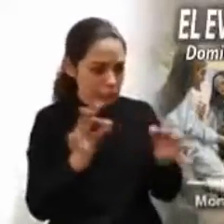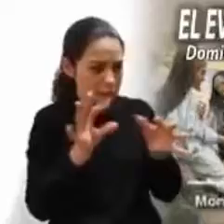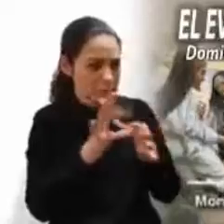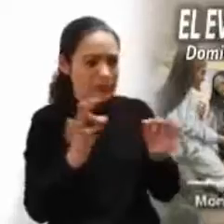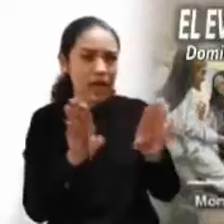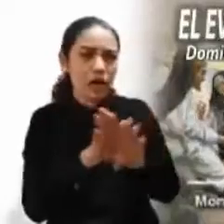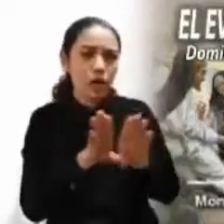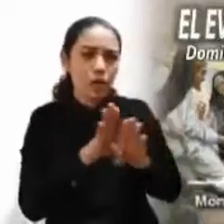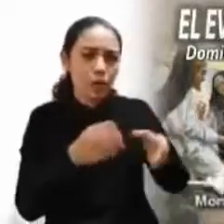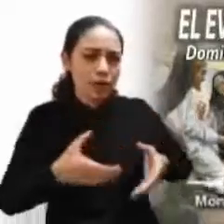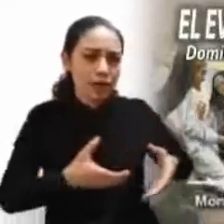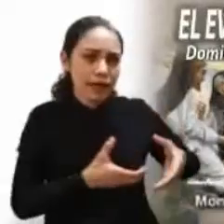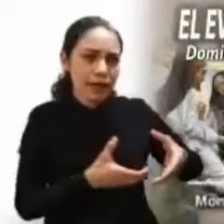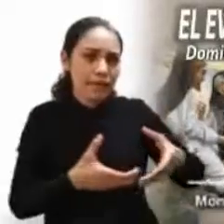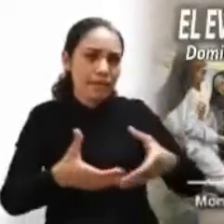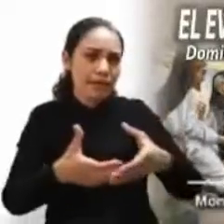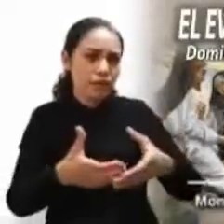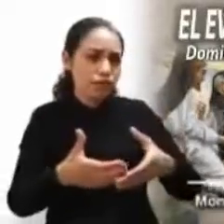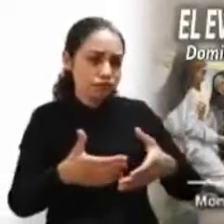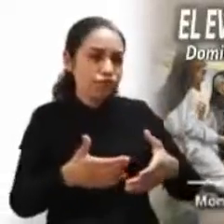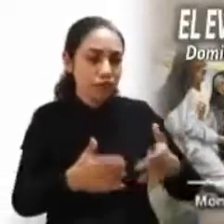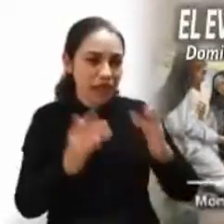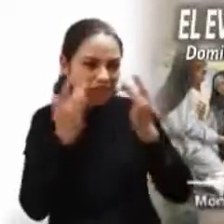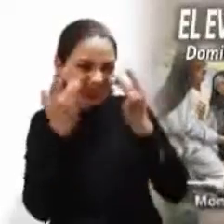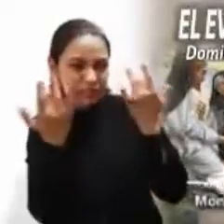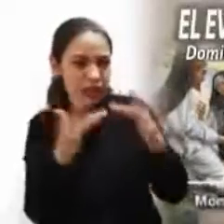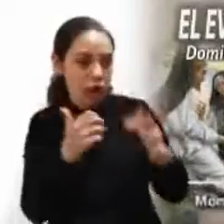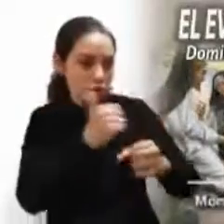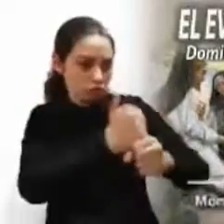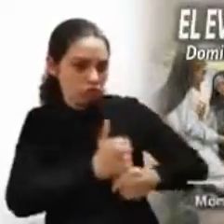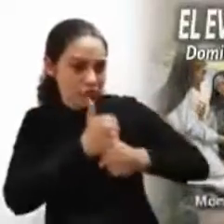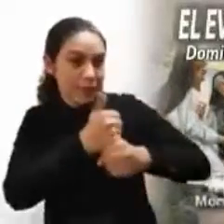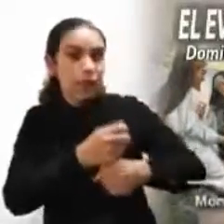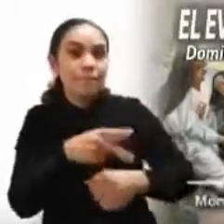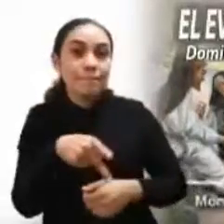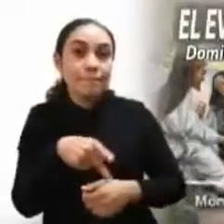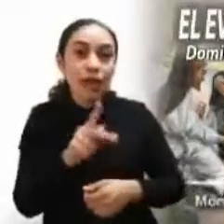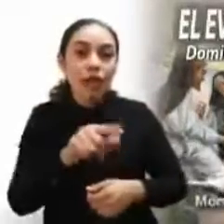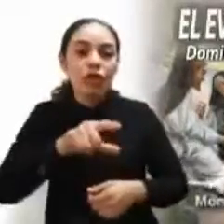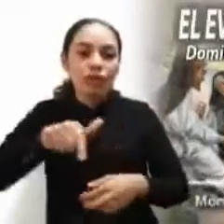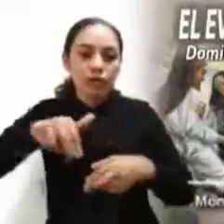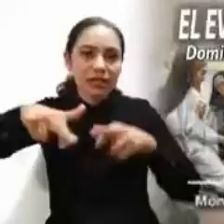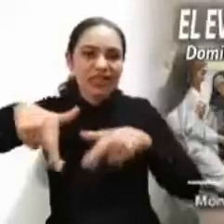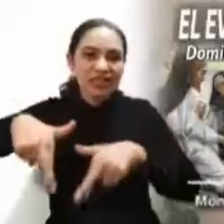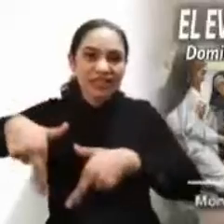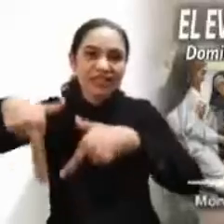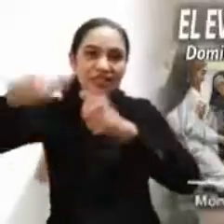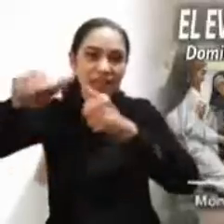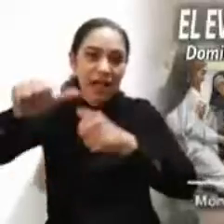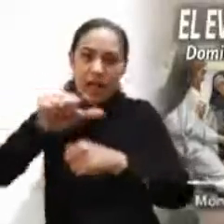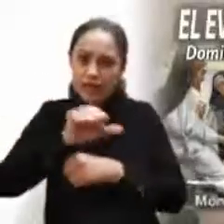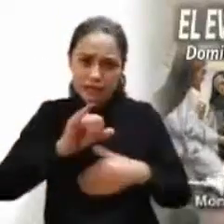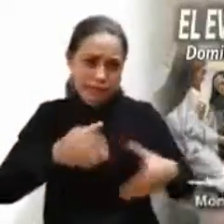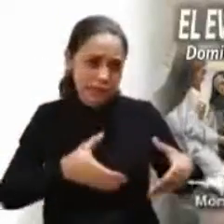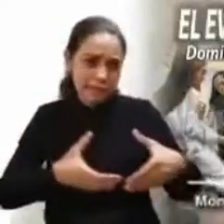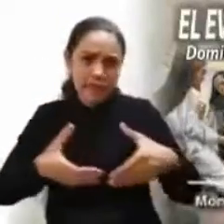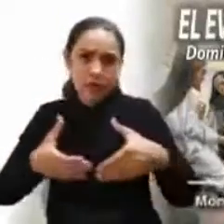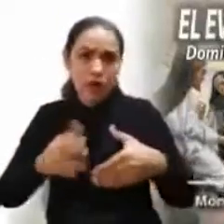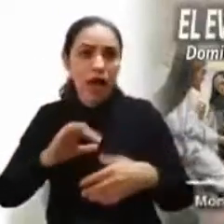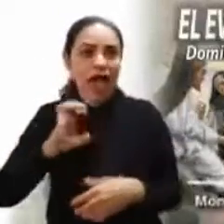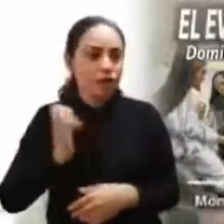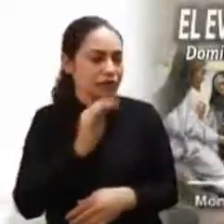sufrimiento, pero también de resurrección, y después los invita a ser sus fieles